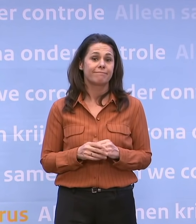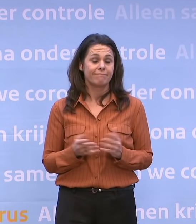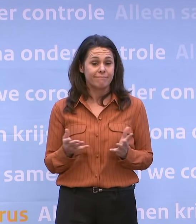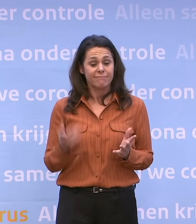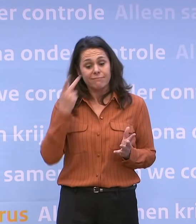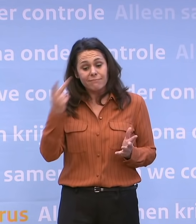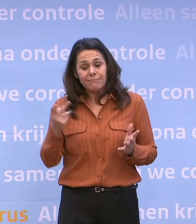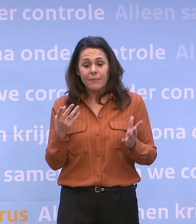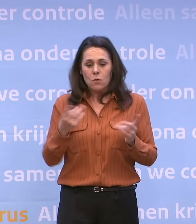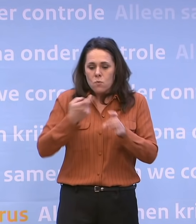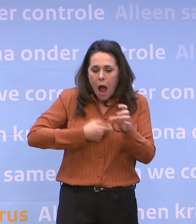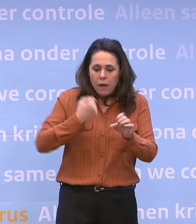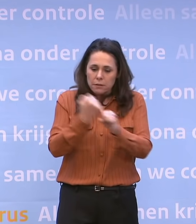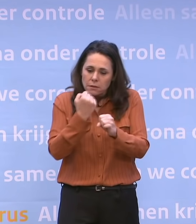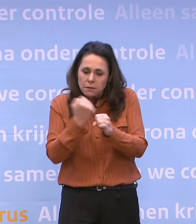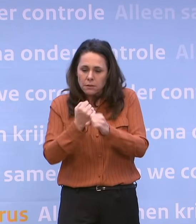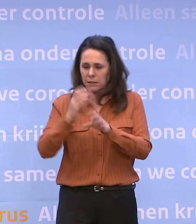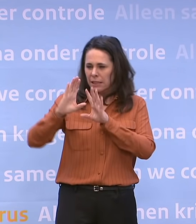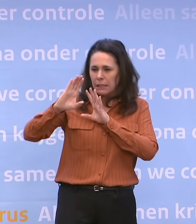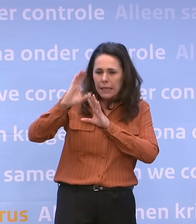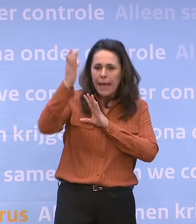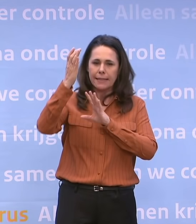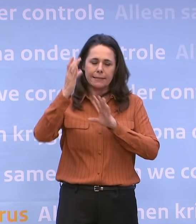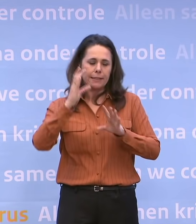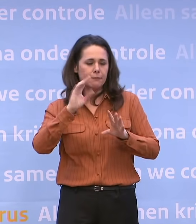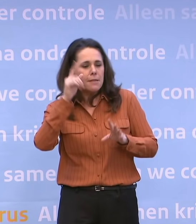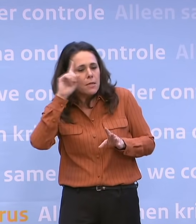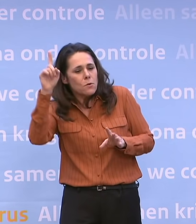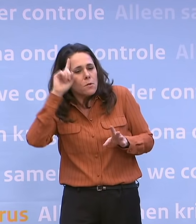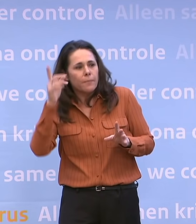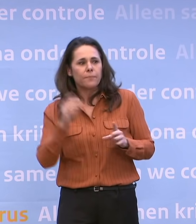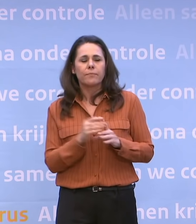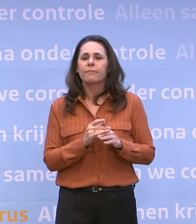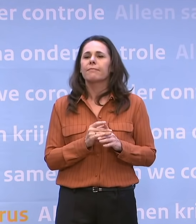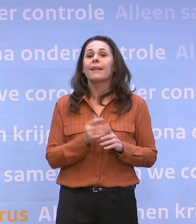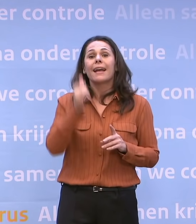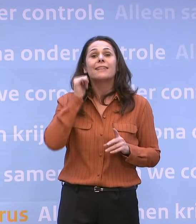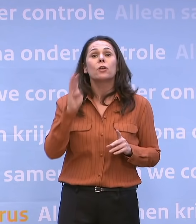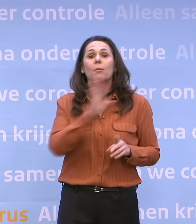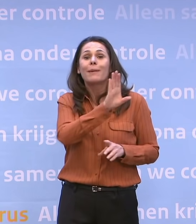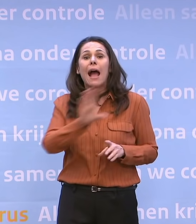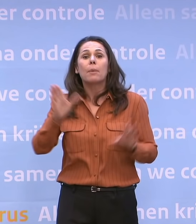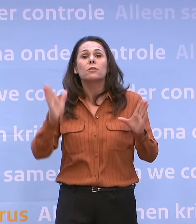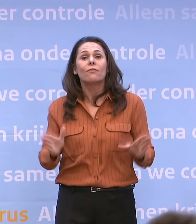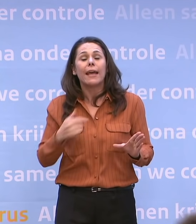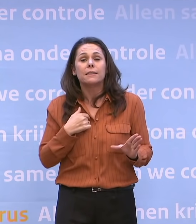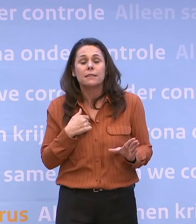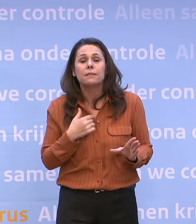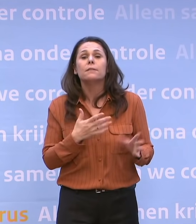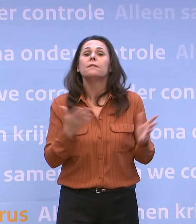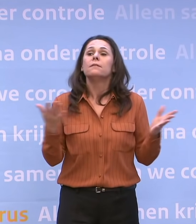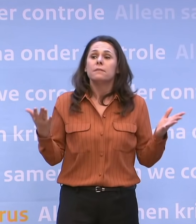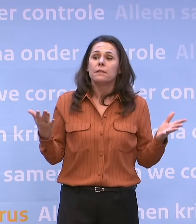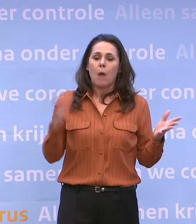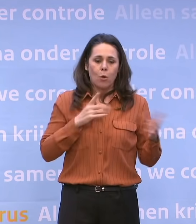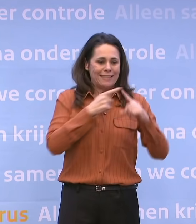kijk hoe hard er wordt gewerkt, hoe creatief er ook weer nieuwe dingen gebeuren. Gisteren was ik in Brabant. Daar heeft men gezegd, ja, maar er is ook zorg nodig buiten